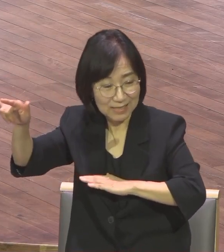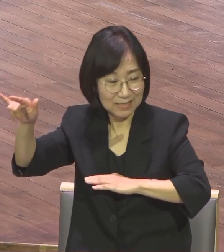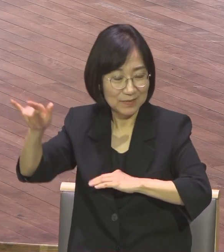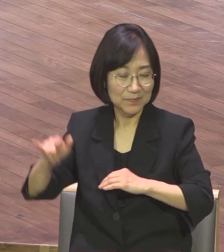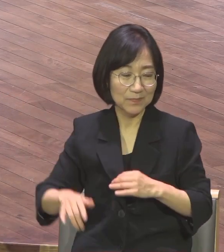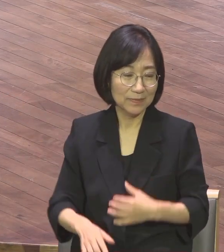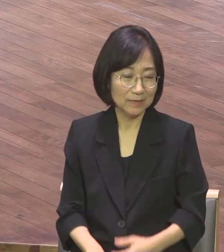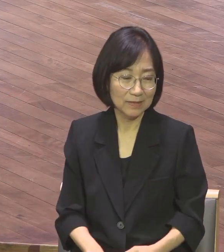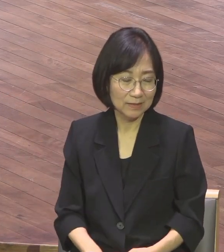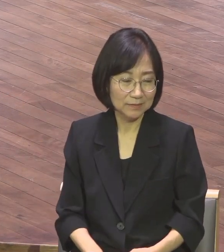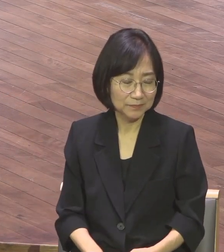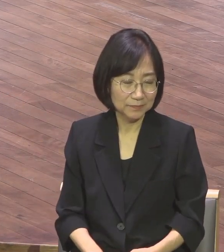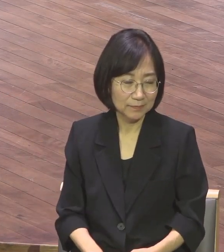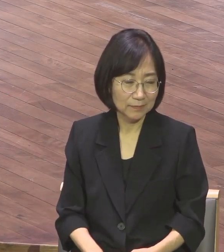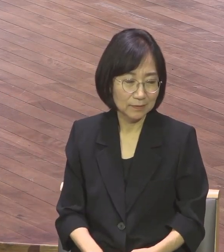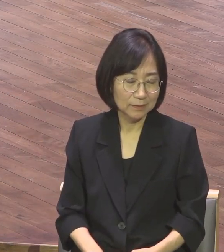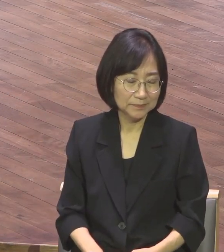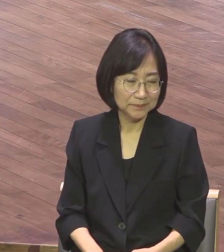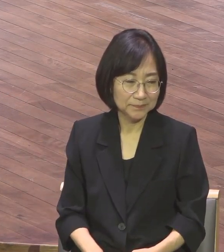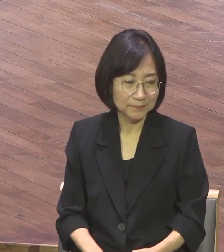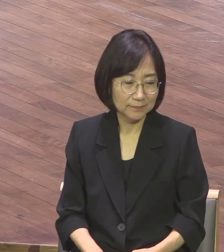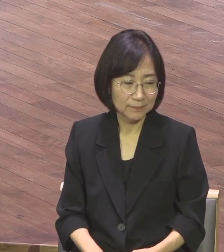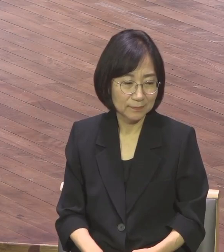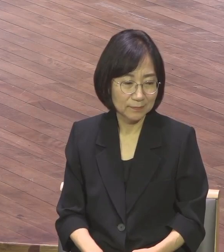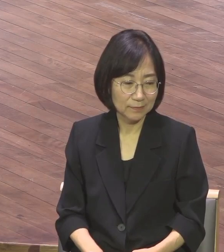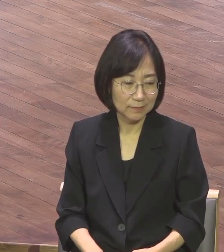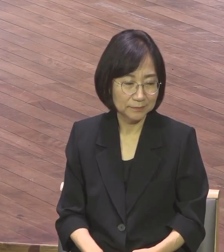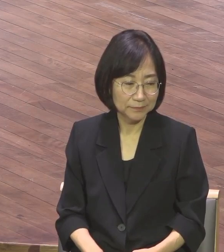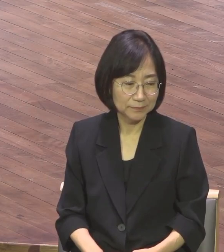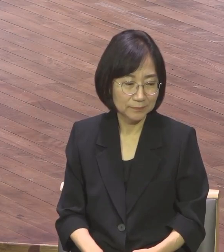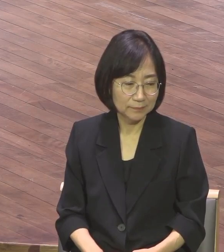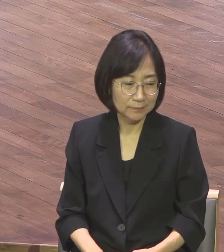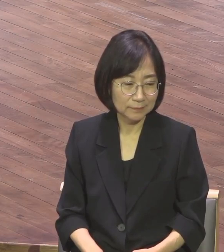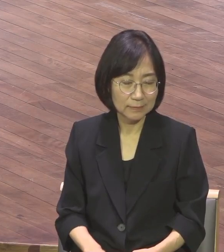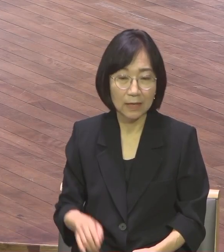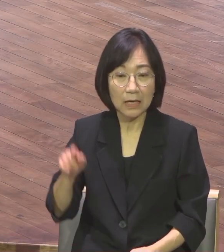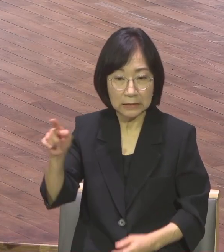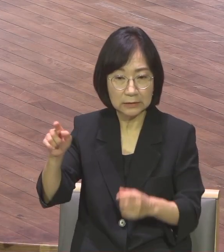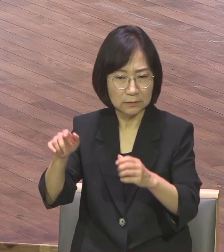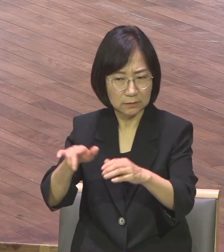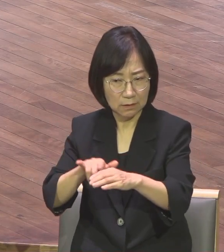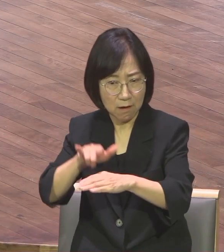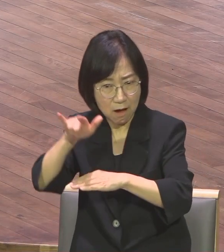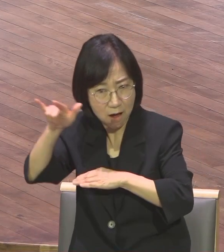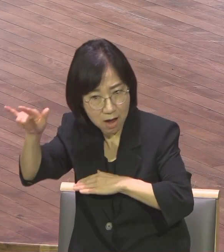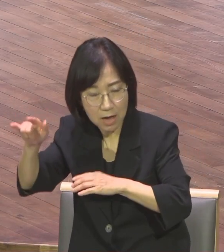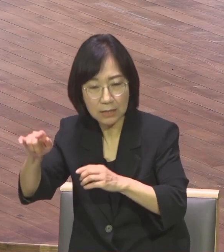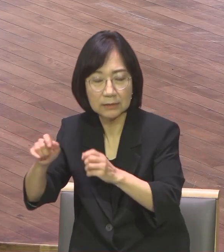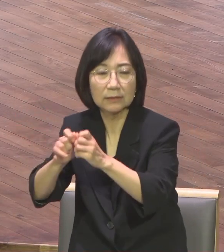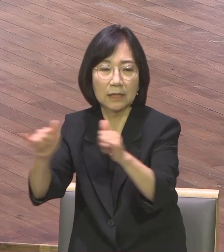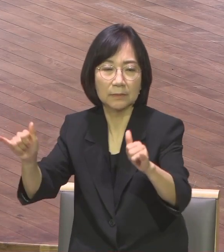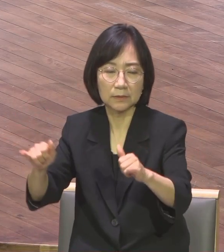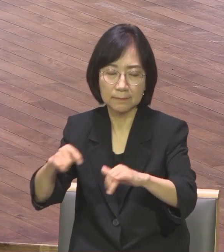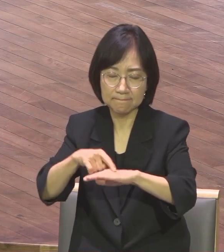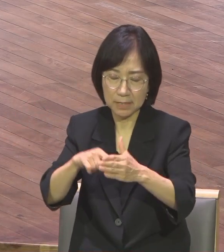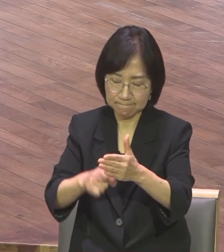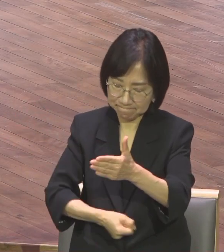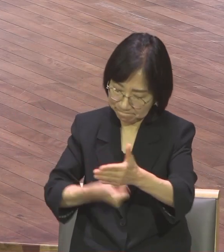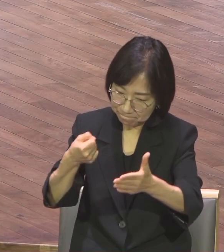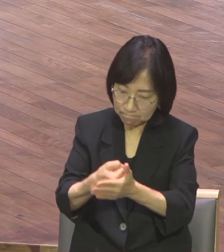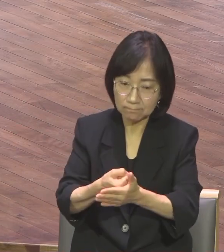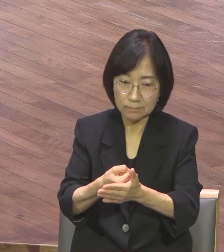그분들은 뭐 시간이 남아 돌아가서 물질이 남아 돌아가 할 일 없어 갑니까? 결단하고 가는 분들이에요. 제가 스케줄